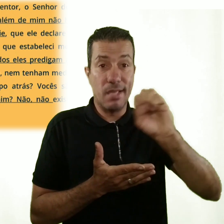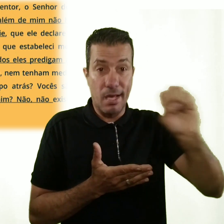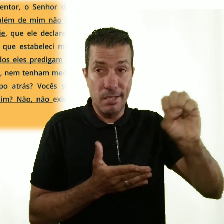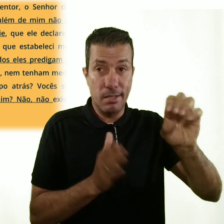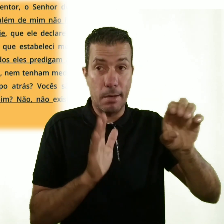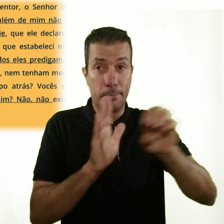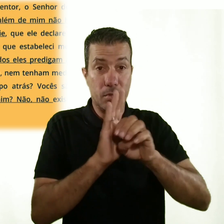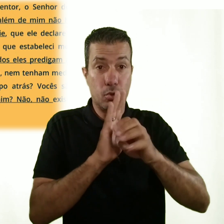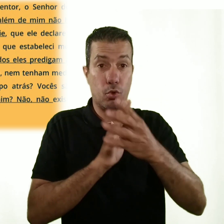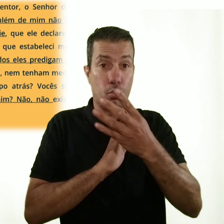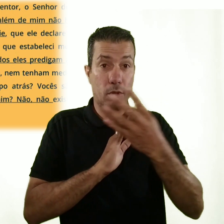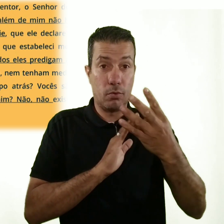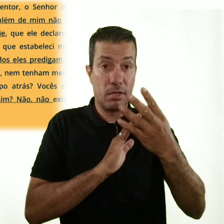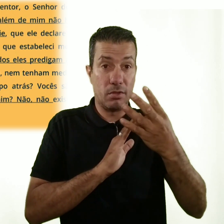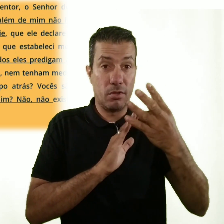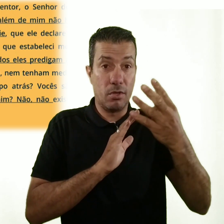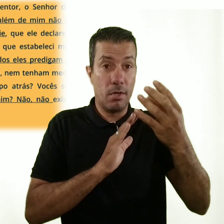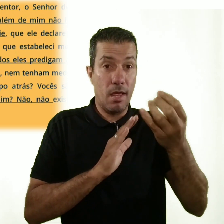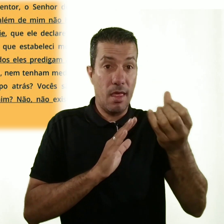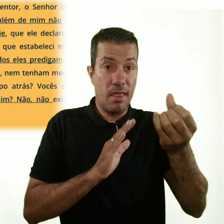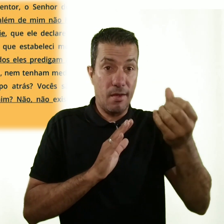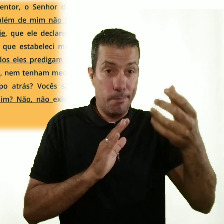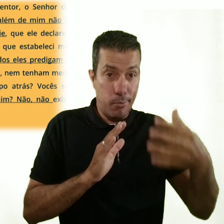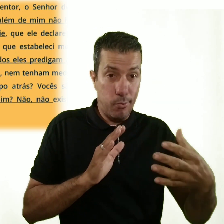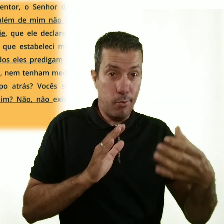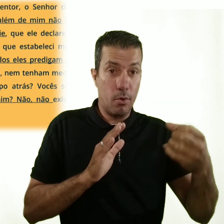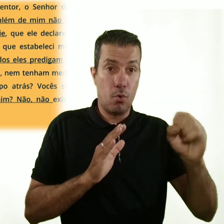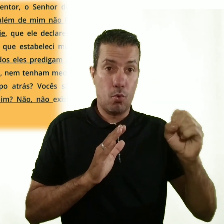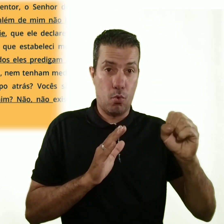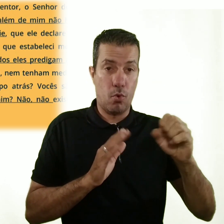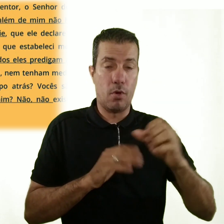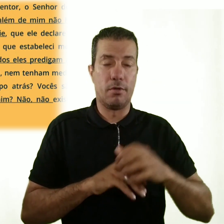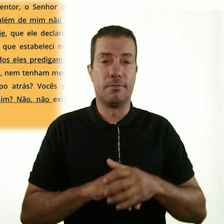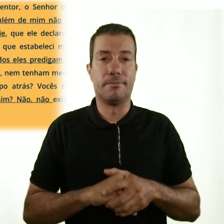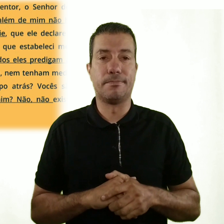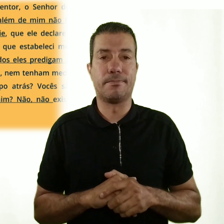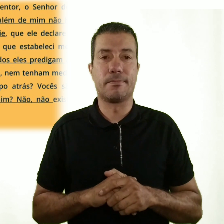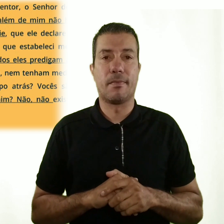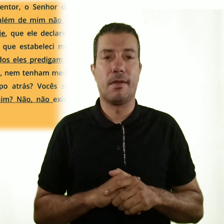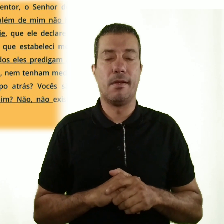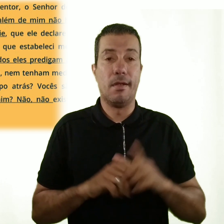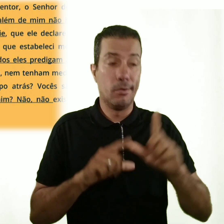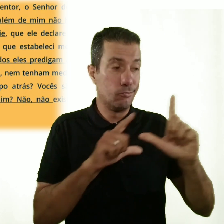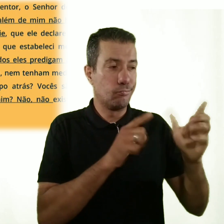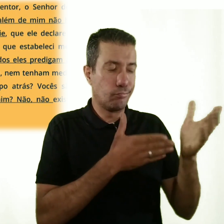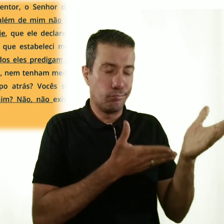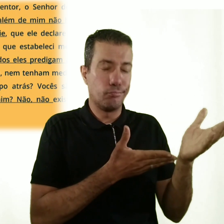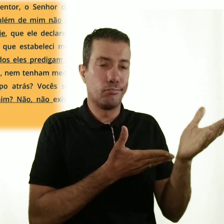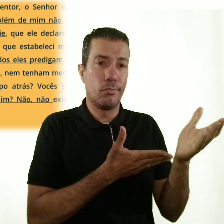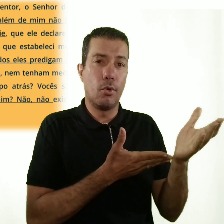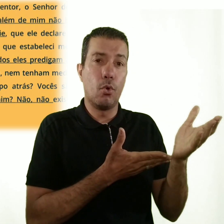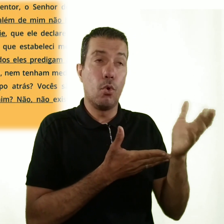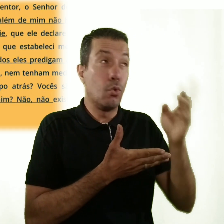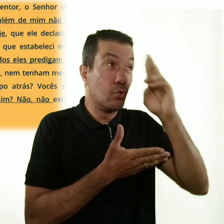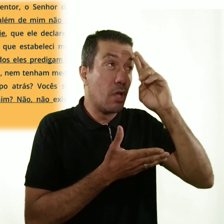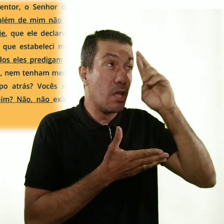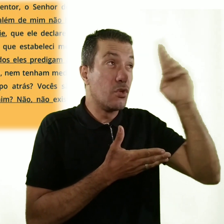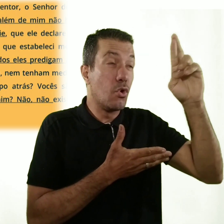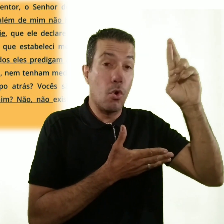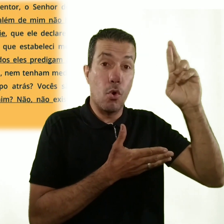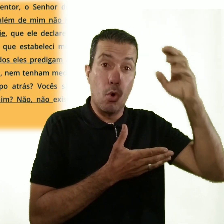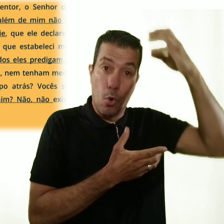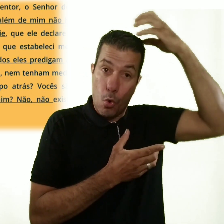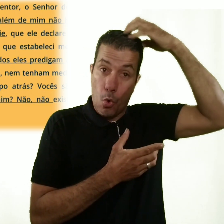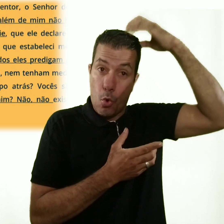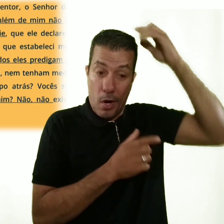no verso 6 a 8 do capítulo 44 de Isaías. Assim diz o Senhor, o Rei de Israel, o seu